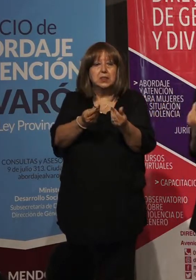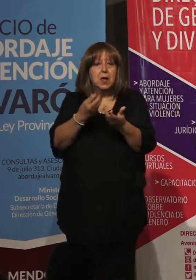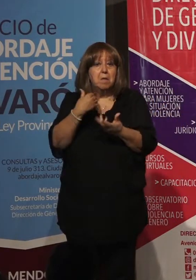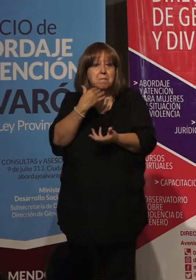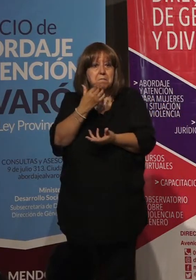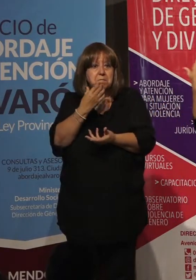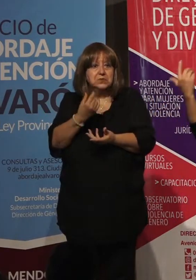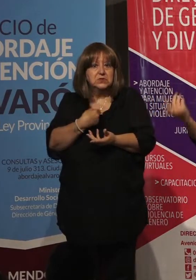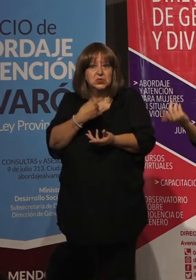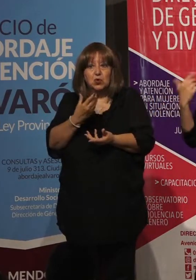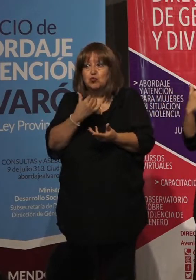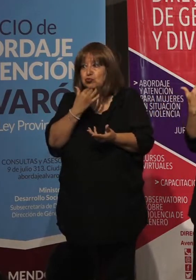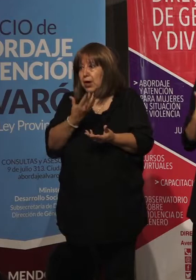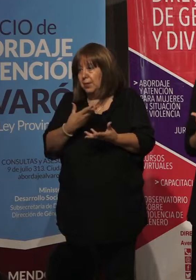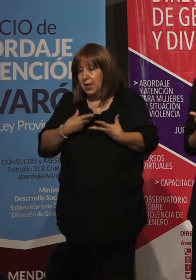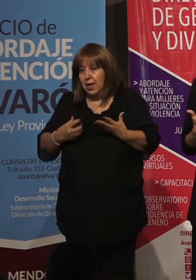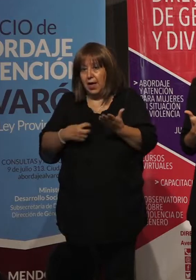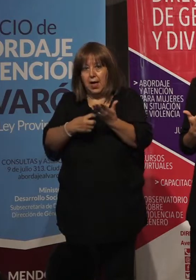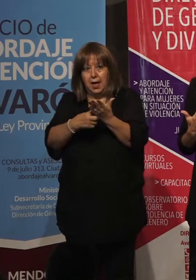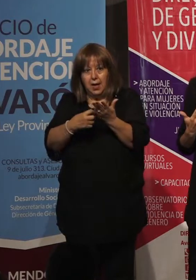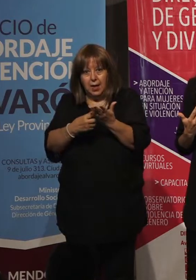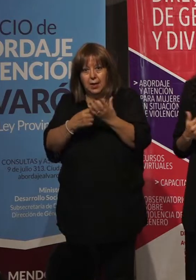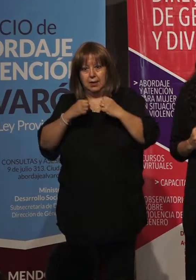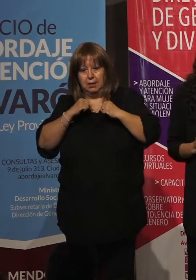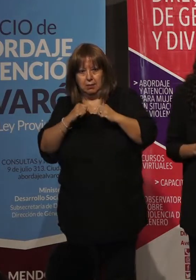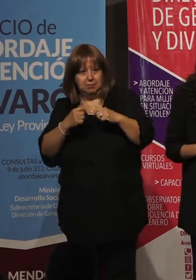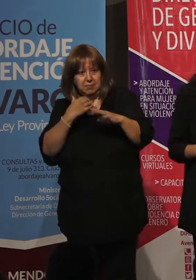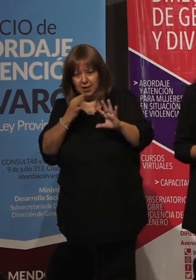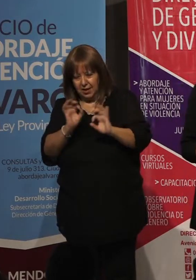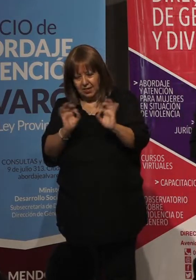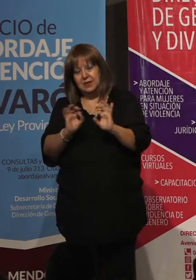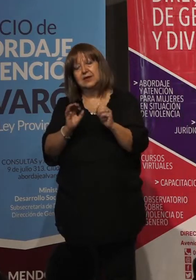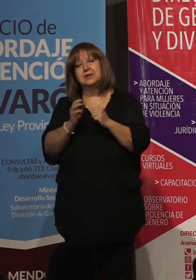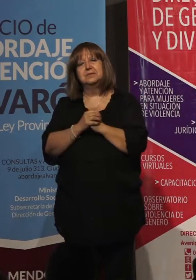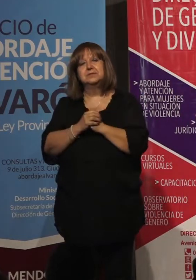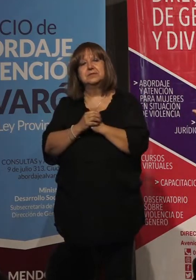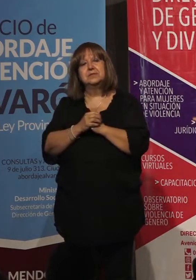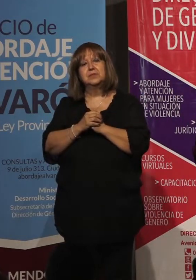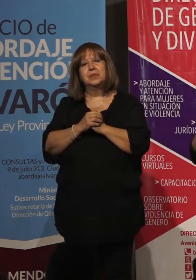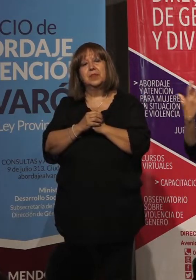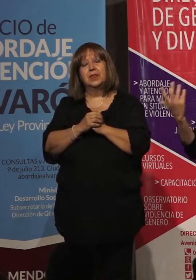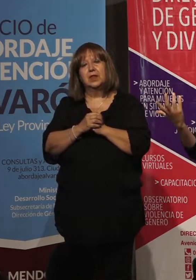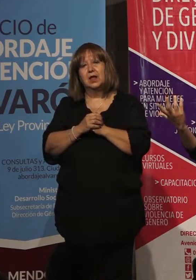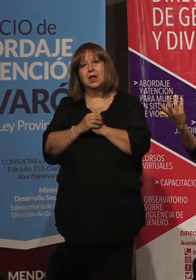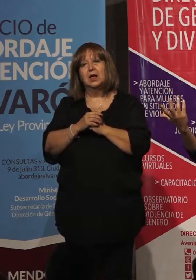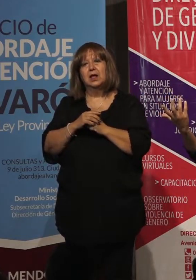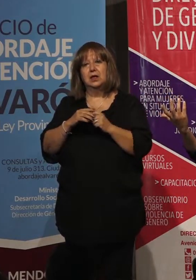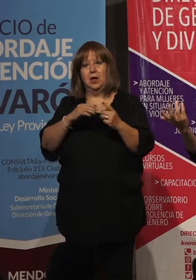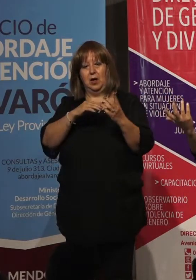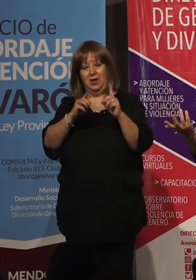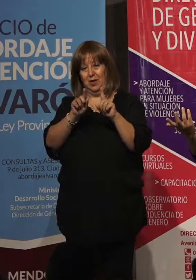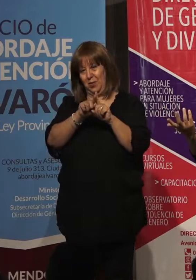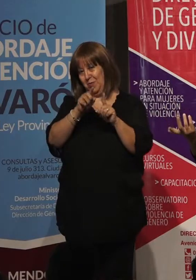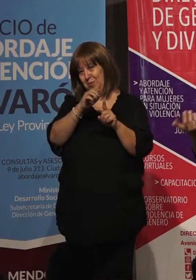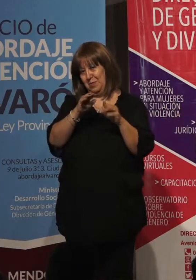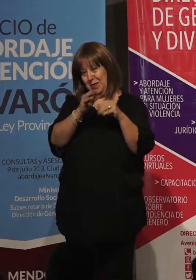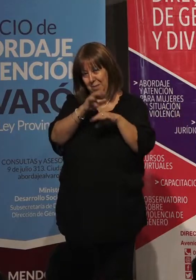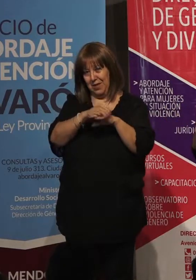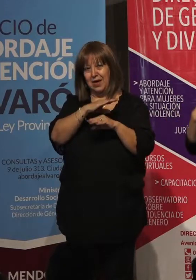ese momento no sabía que existían los ayudantes fiscales, ¿no? Y pasó Juliana a